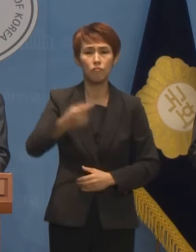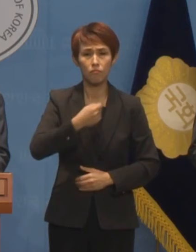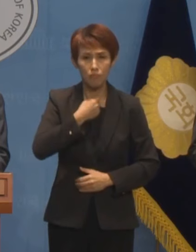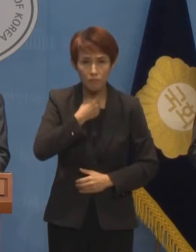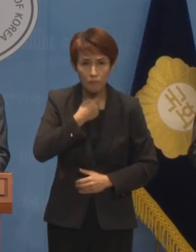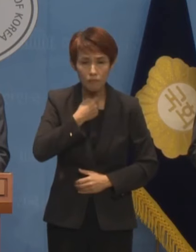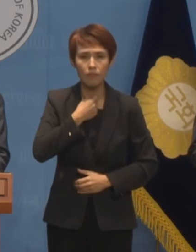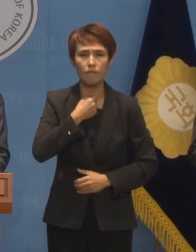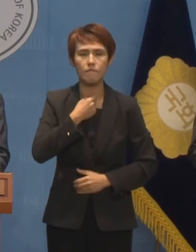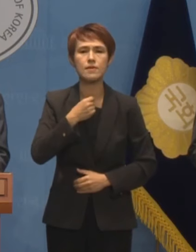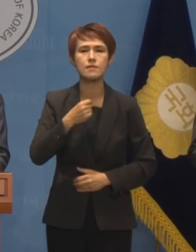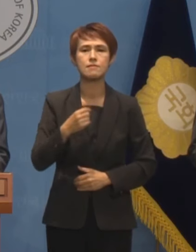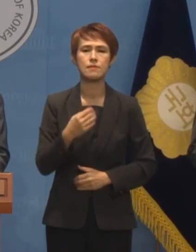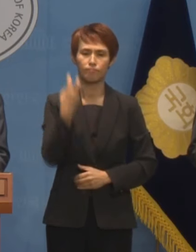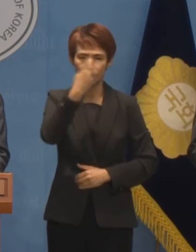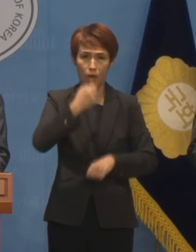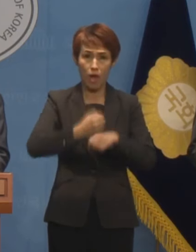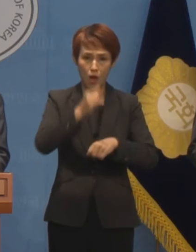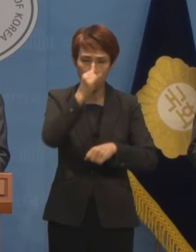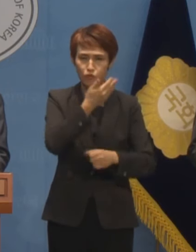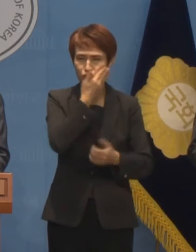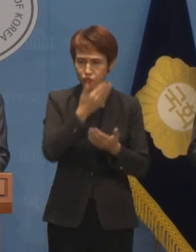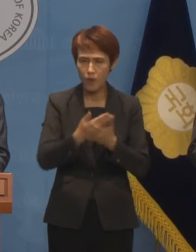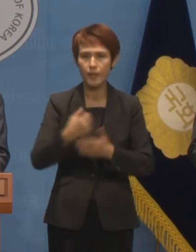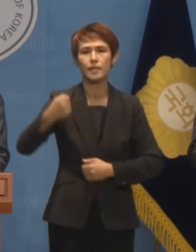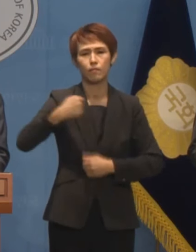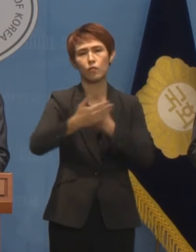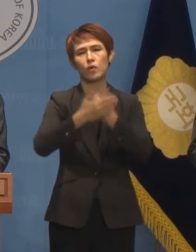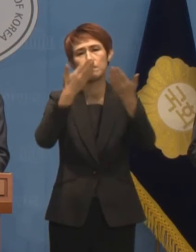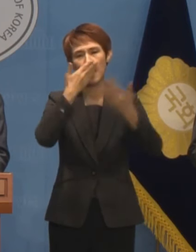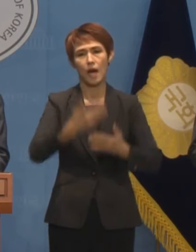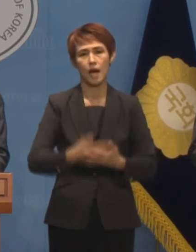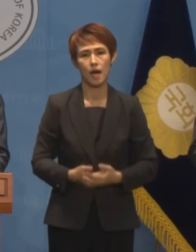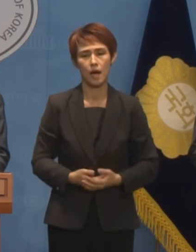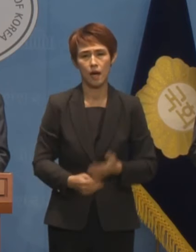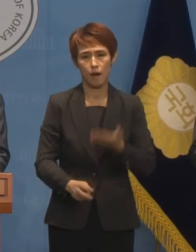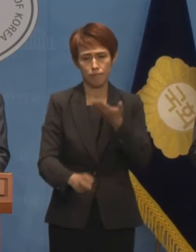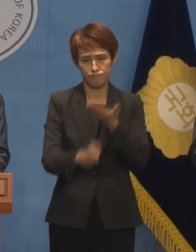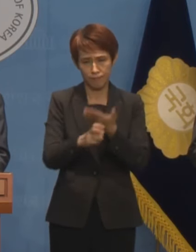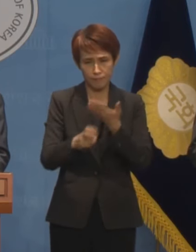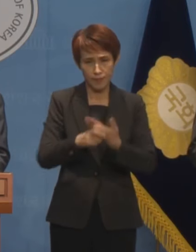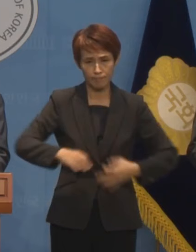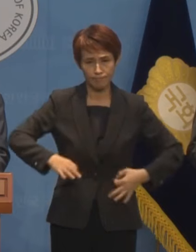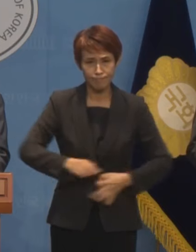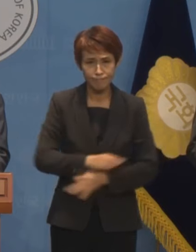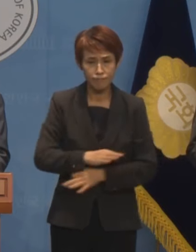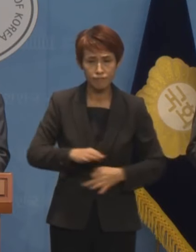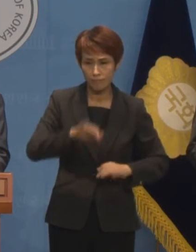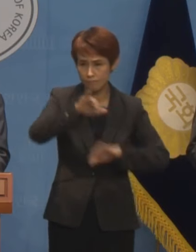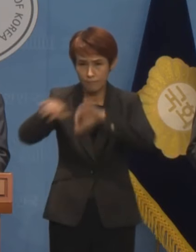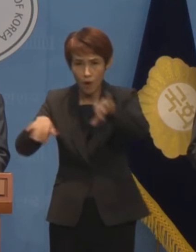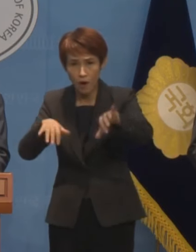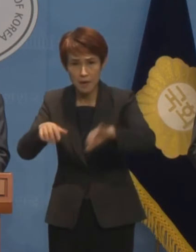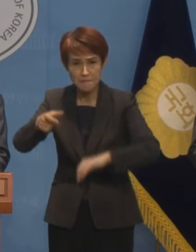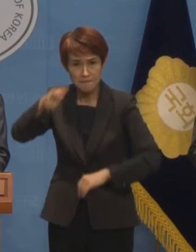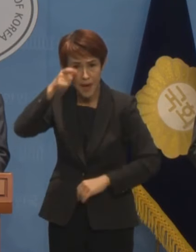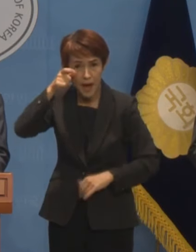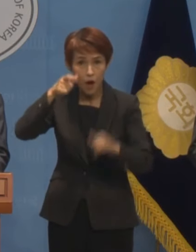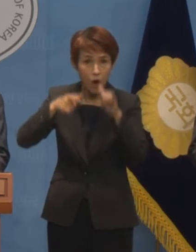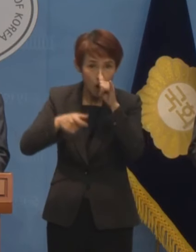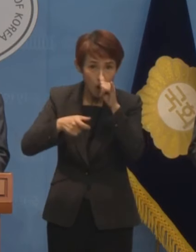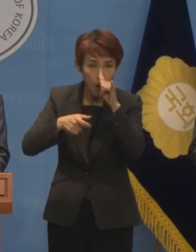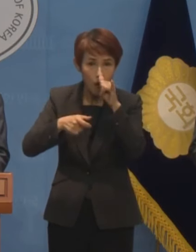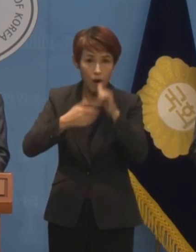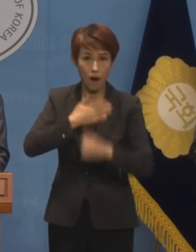사건의 진실을 규명하는 결정적인 힘이 됩니다. 불법하고 부정한 개입을 목격하였거나